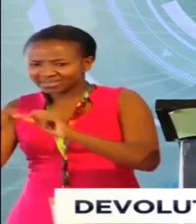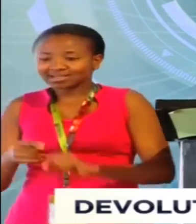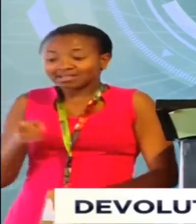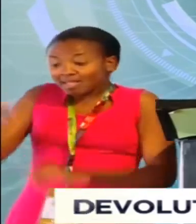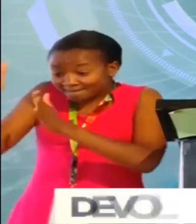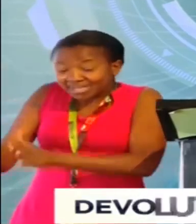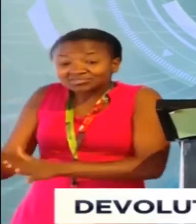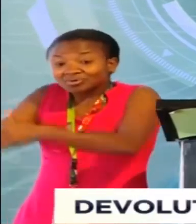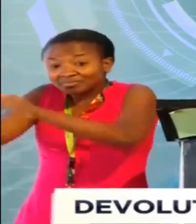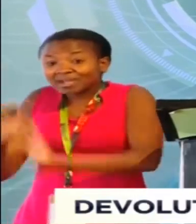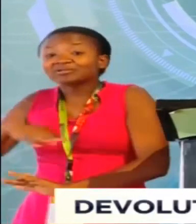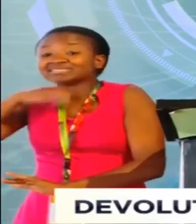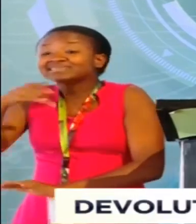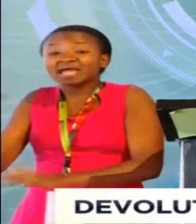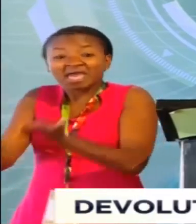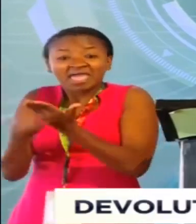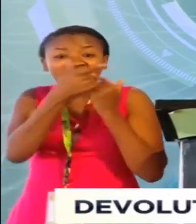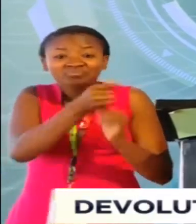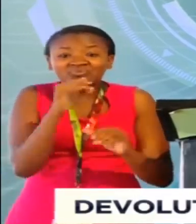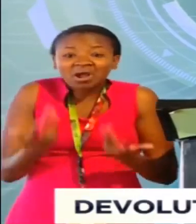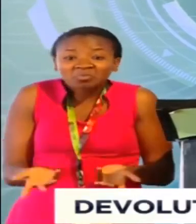ambaye amekufa hata kusaidia?